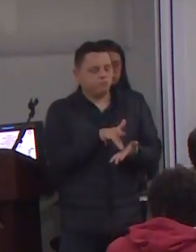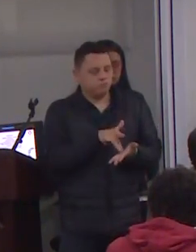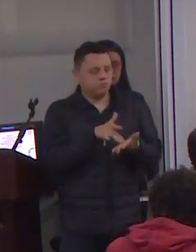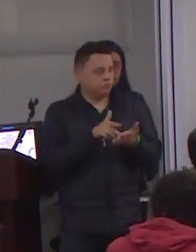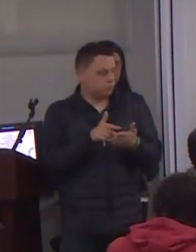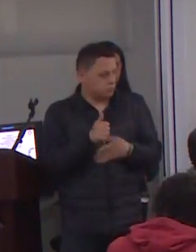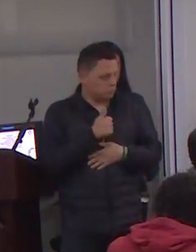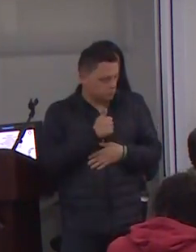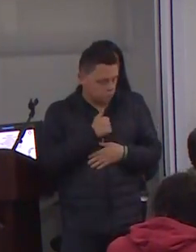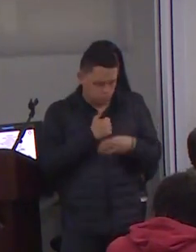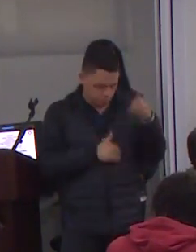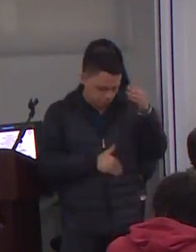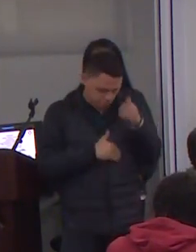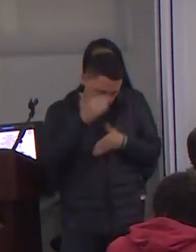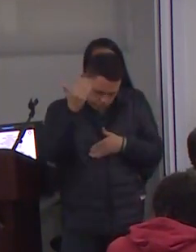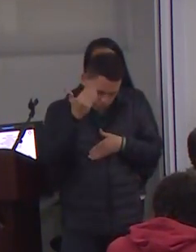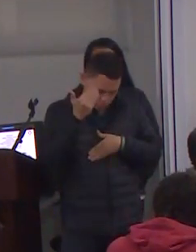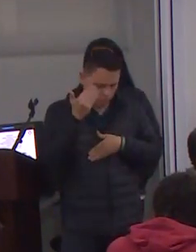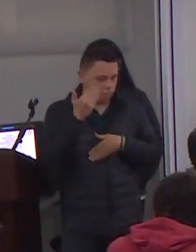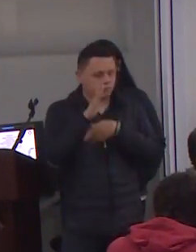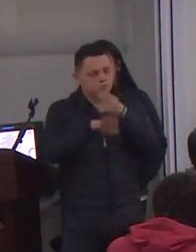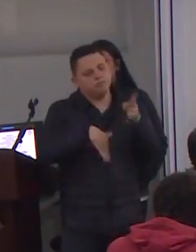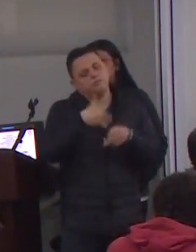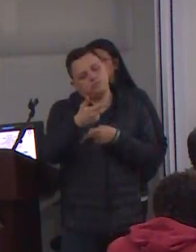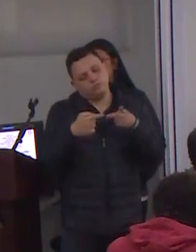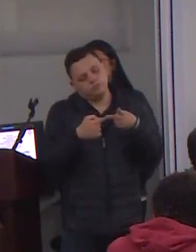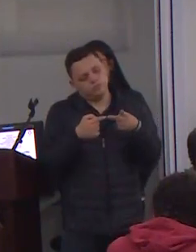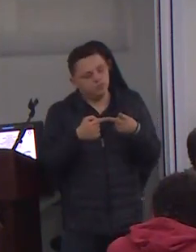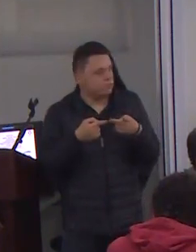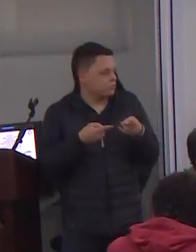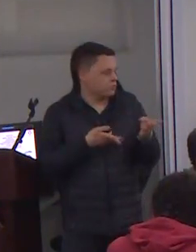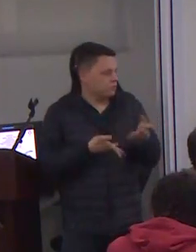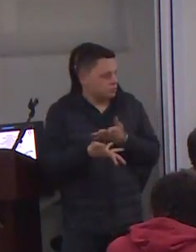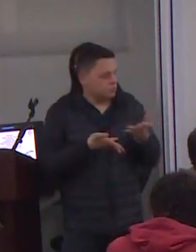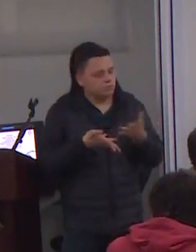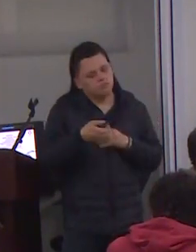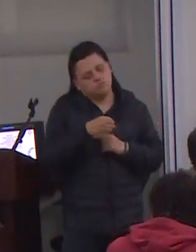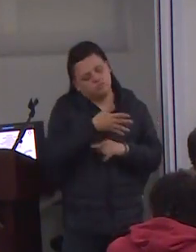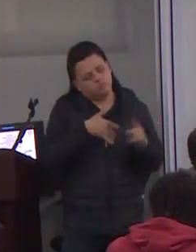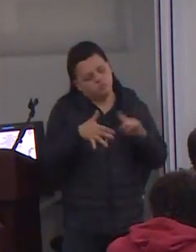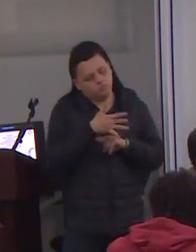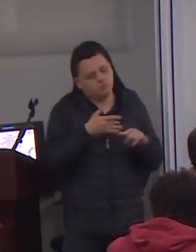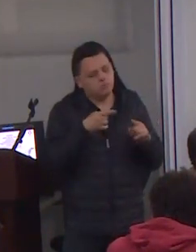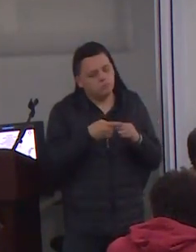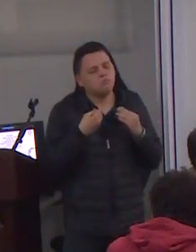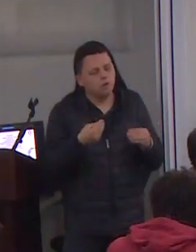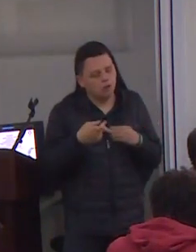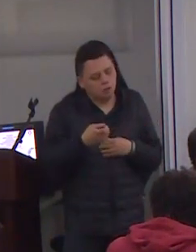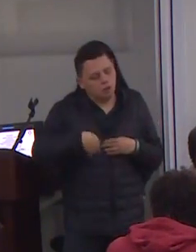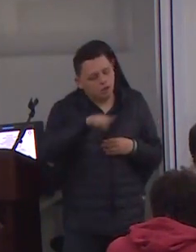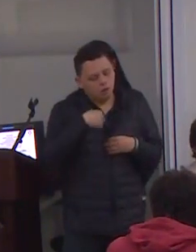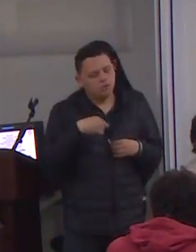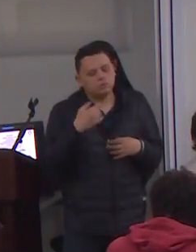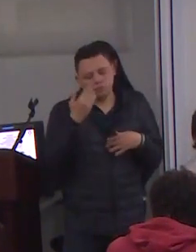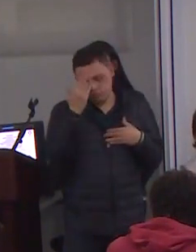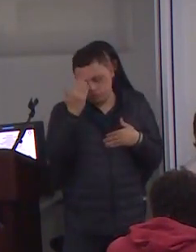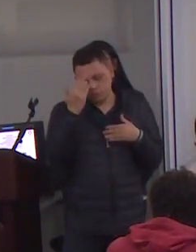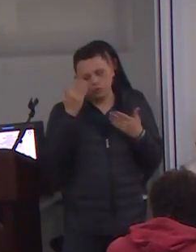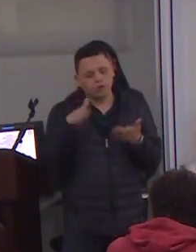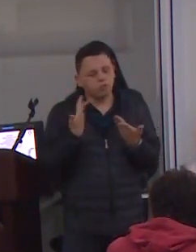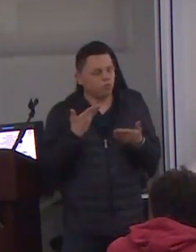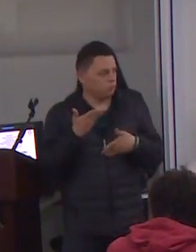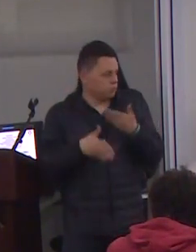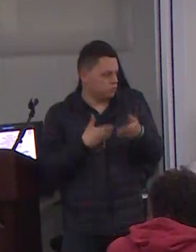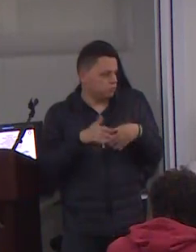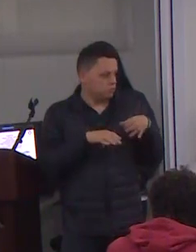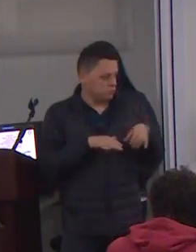desde él en primera instancia y segundo en esa relación con el contexto precisamente como para que sepa entonces cómo seguir